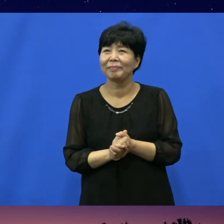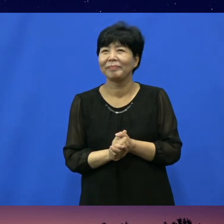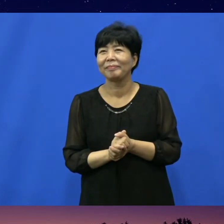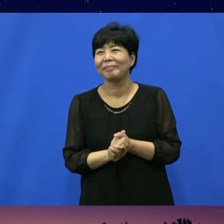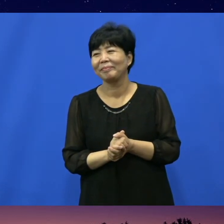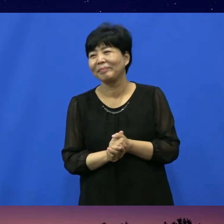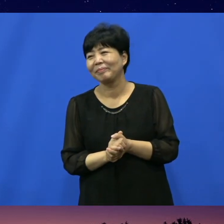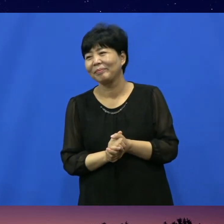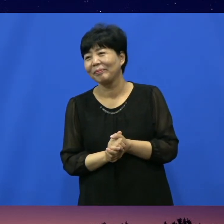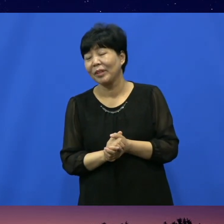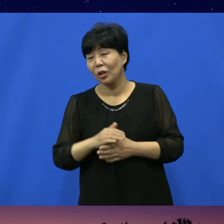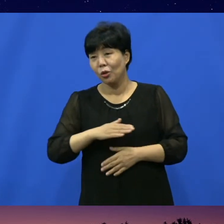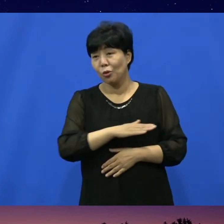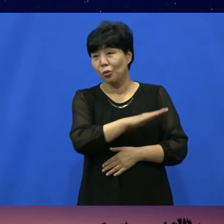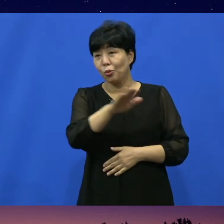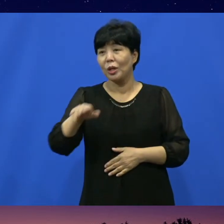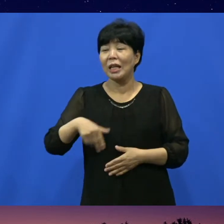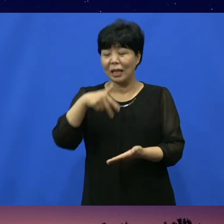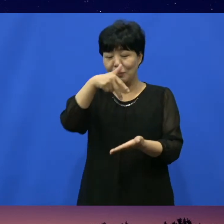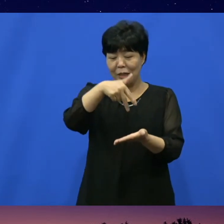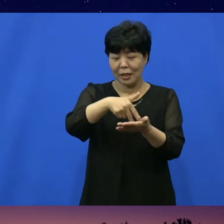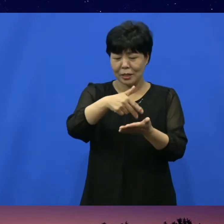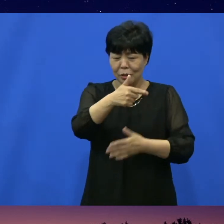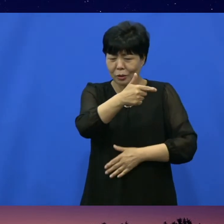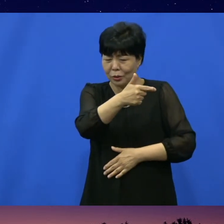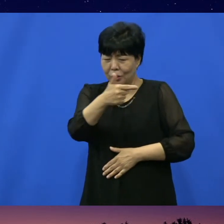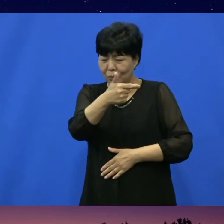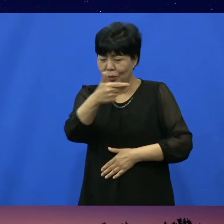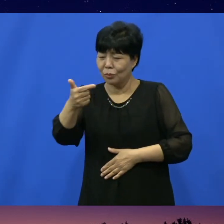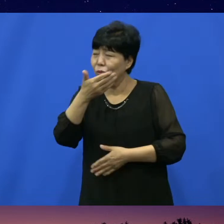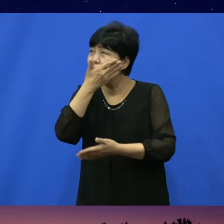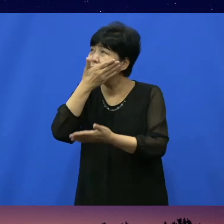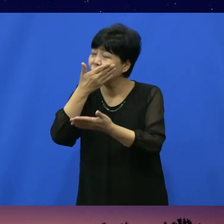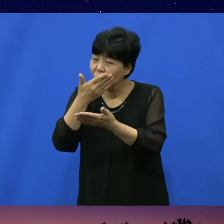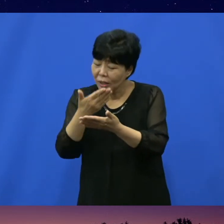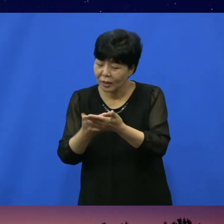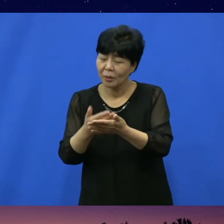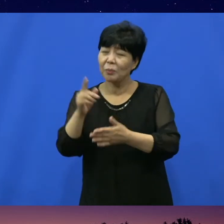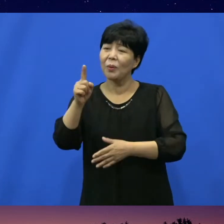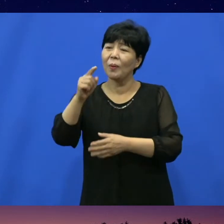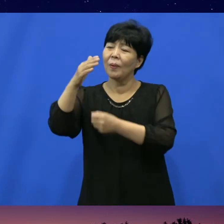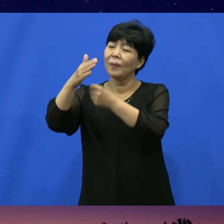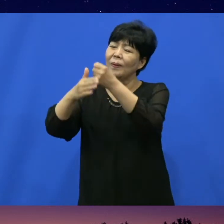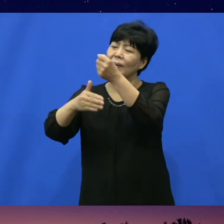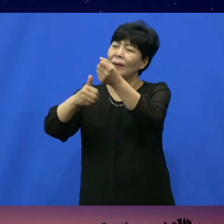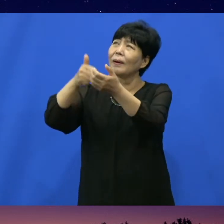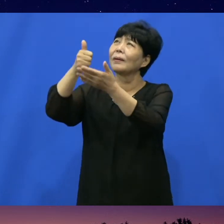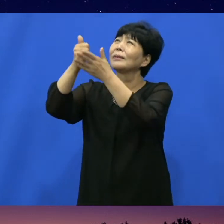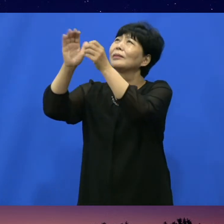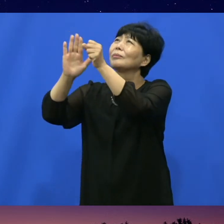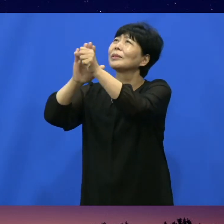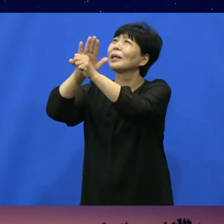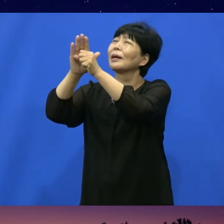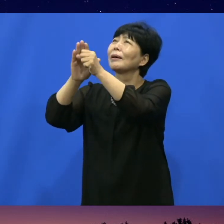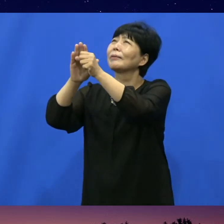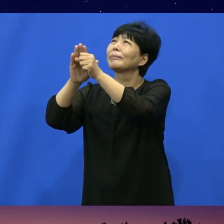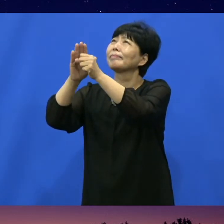그러므로 여러분, 우리의 편에서 매우 중요한 것이 무엇인가 하면 하나님의 사랑에 대한 갈망이에요. 갈망.